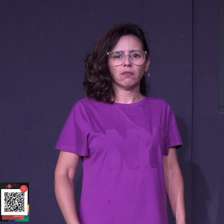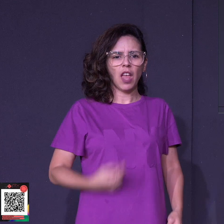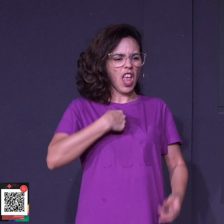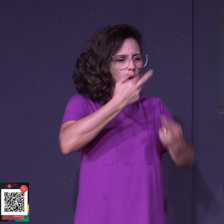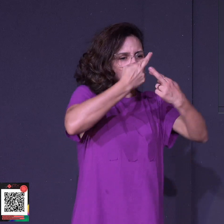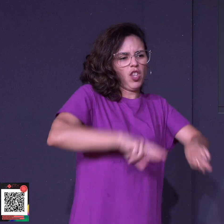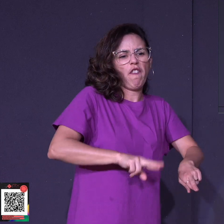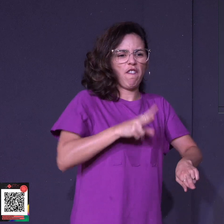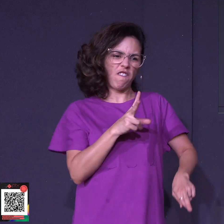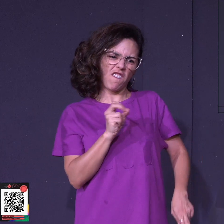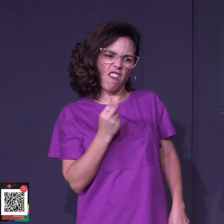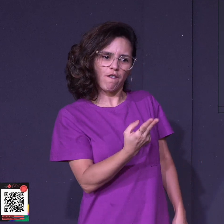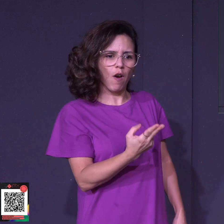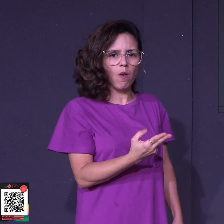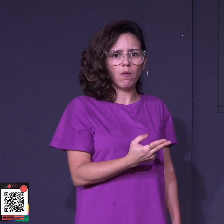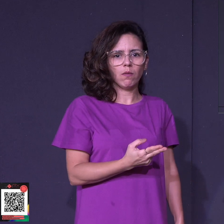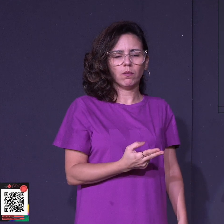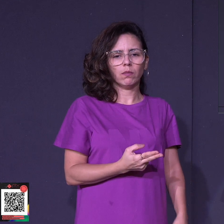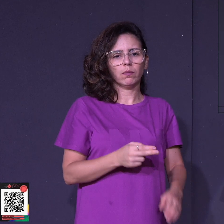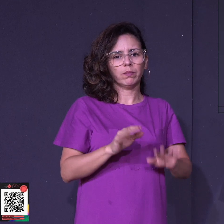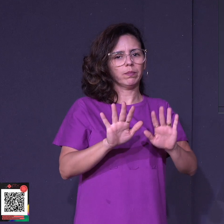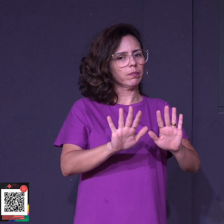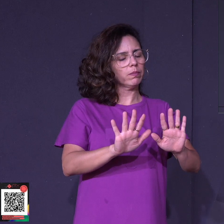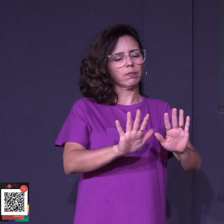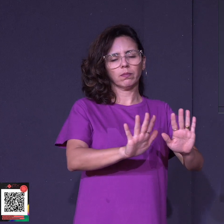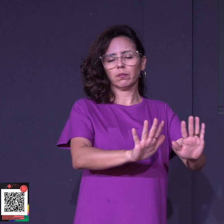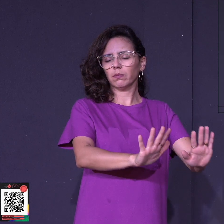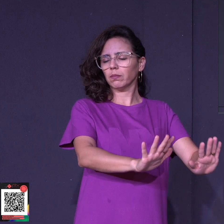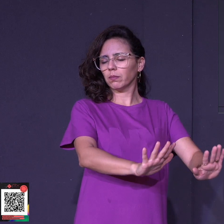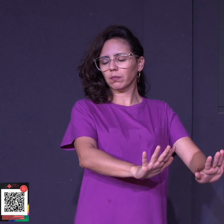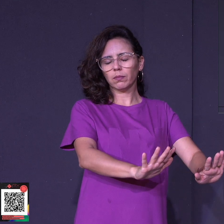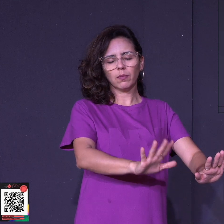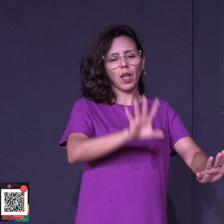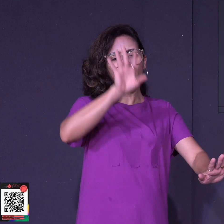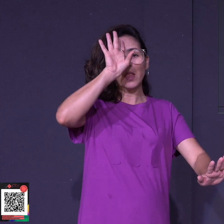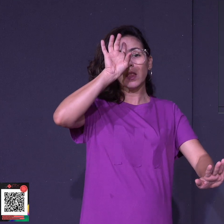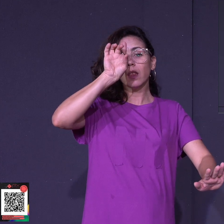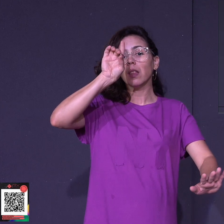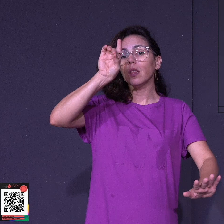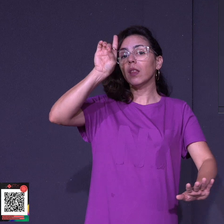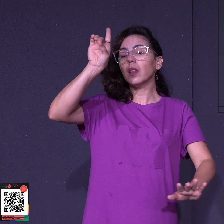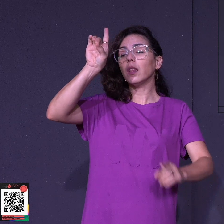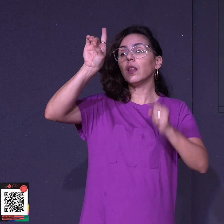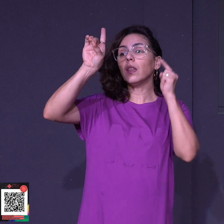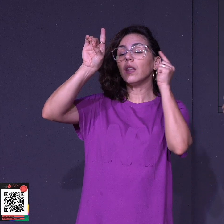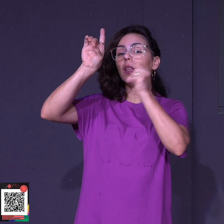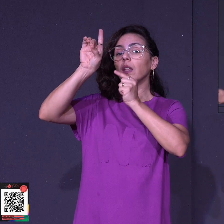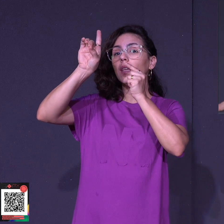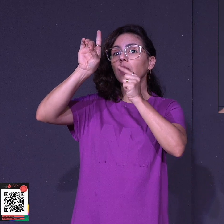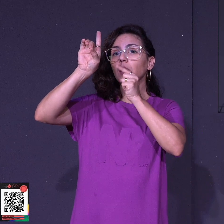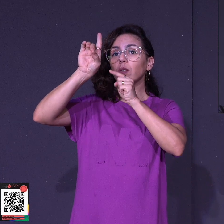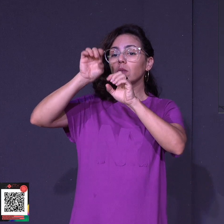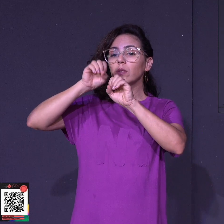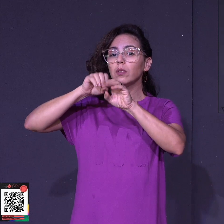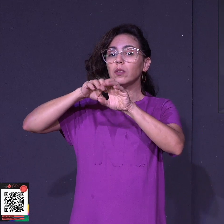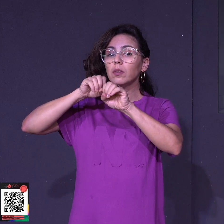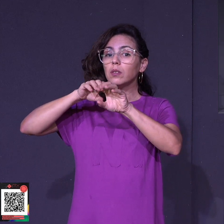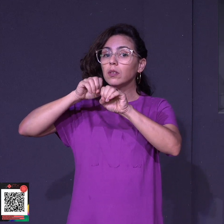Falando português bem claro, como algumas pessoas podiam precipitadamente julgar: pastor, eu vou ser